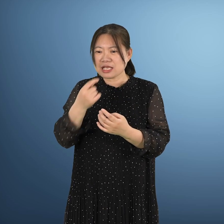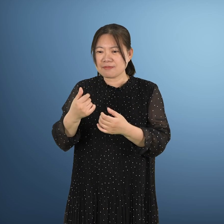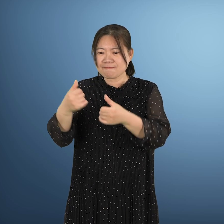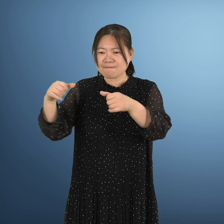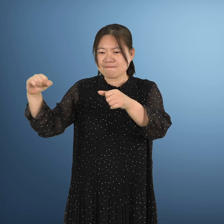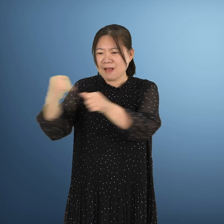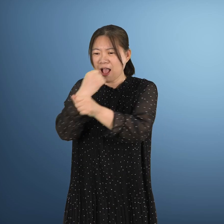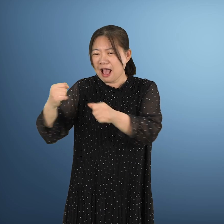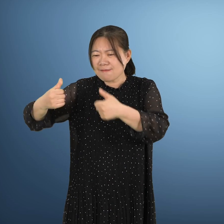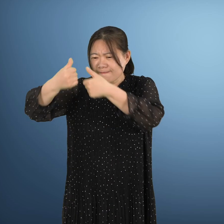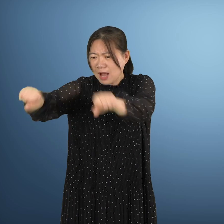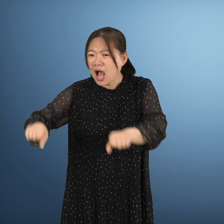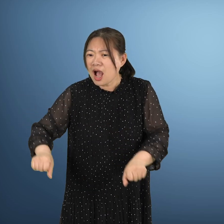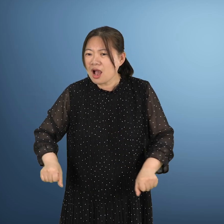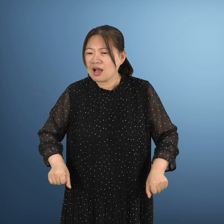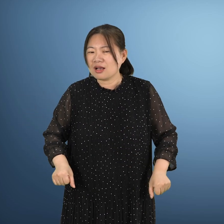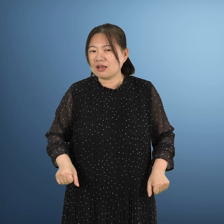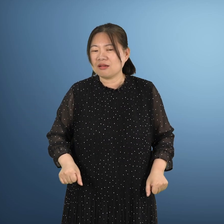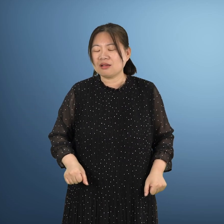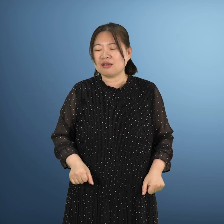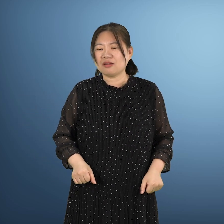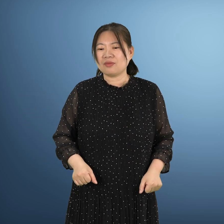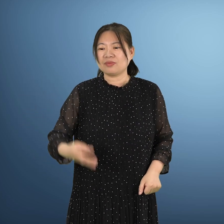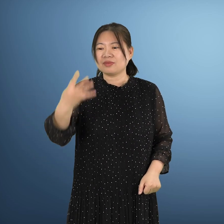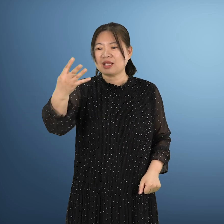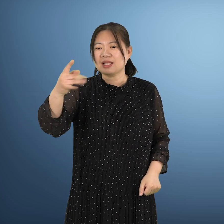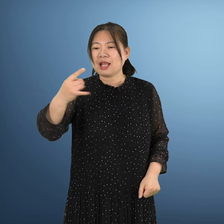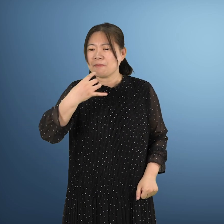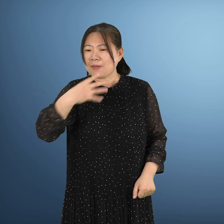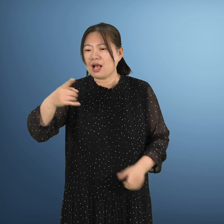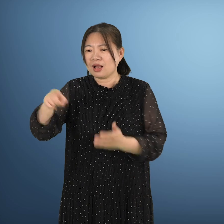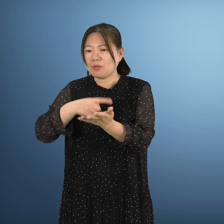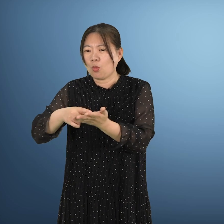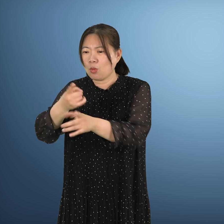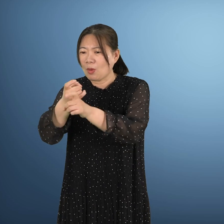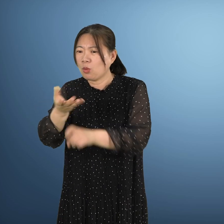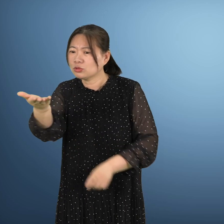부셔줄게 하고 네 대만 보복을 하게